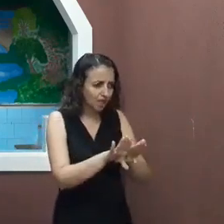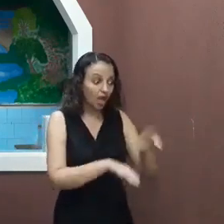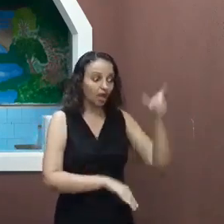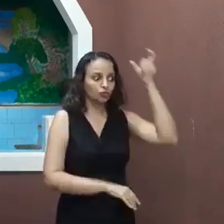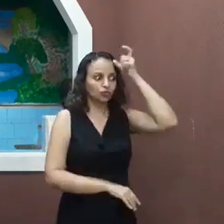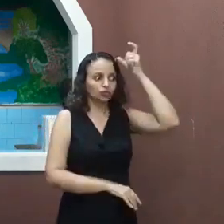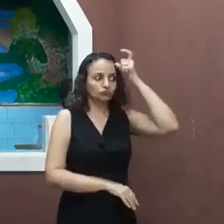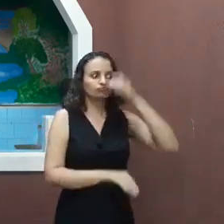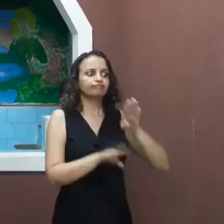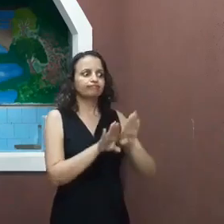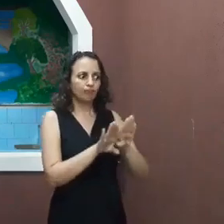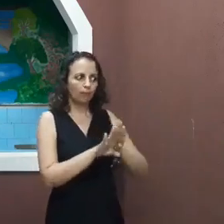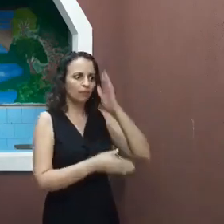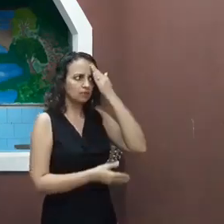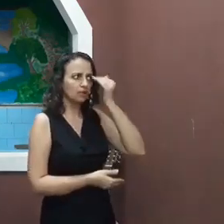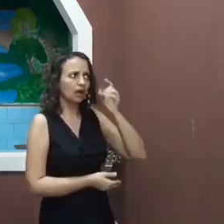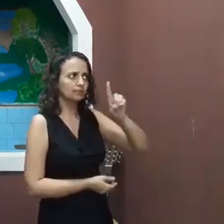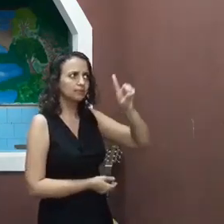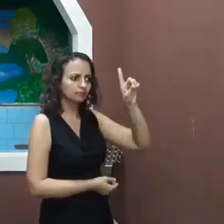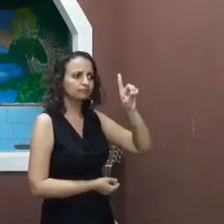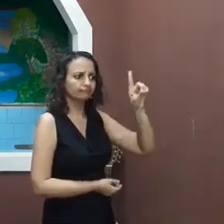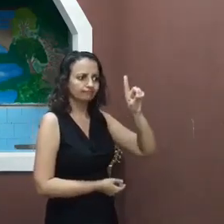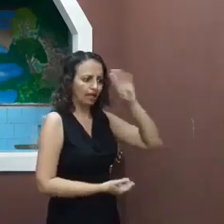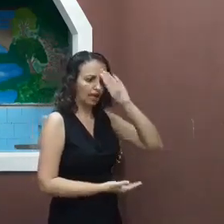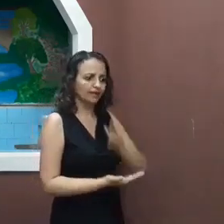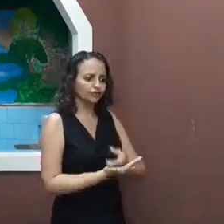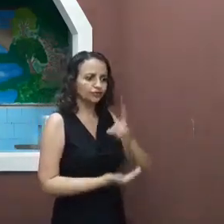demônios, eles creem